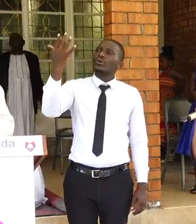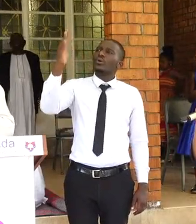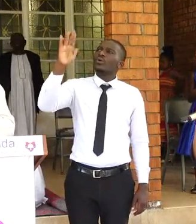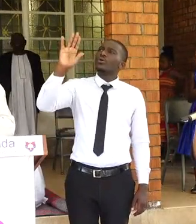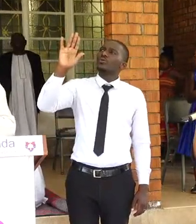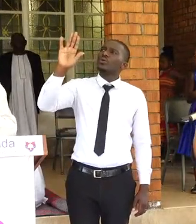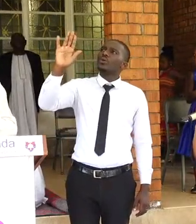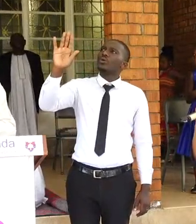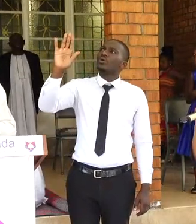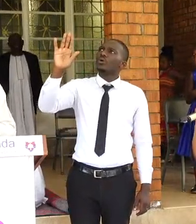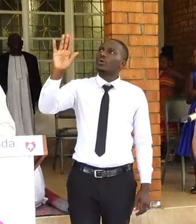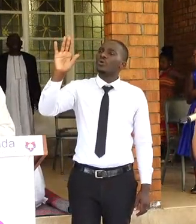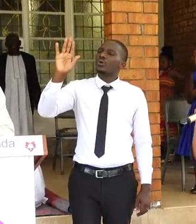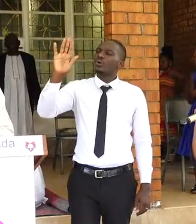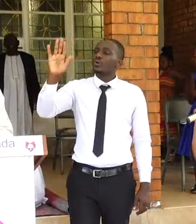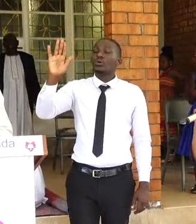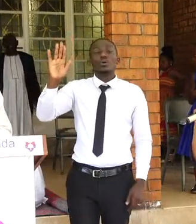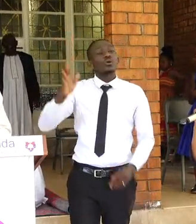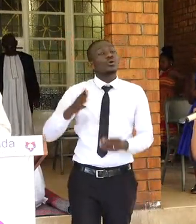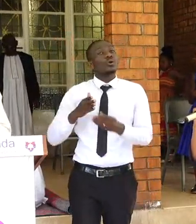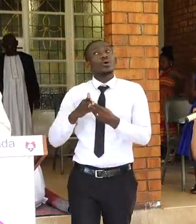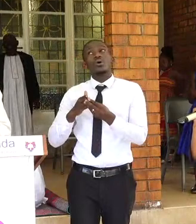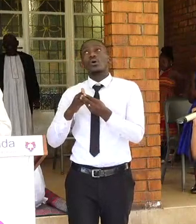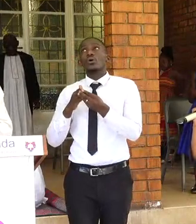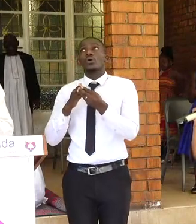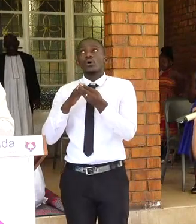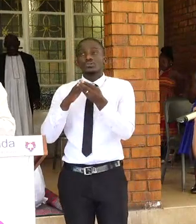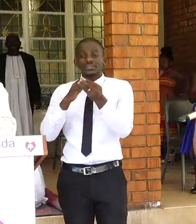omukono gwo, onsembeze.